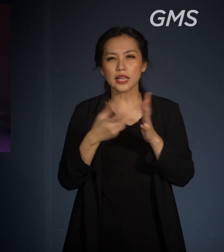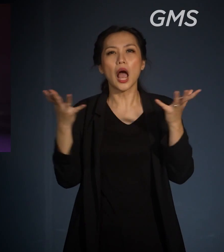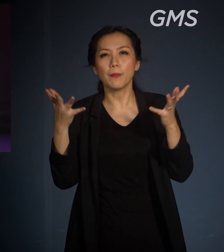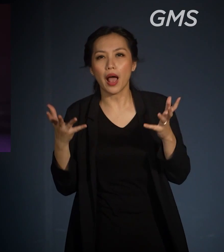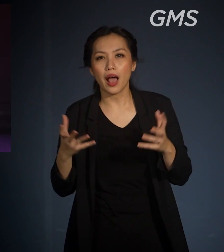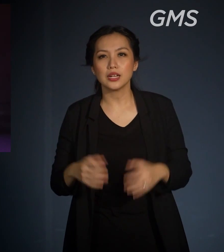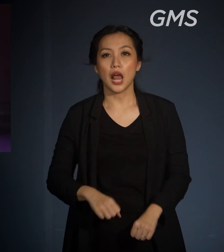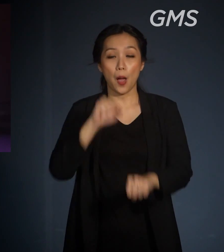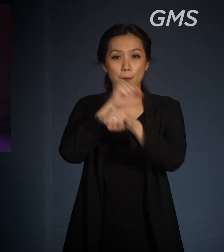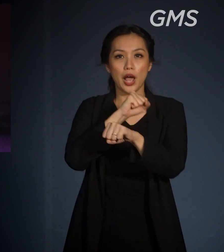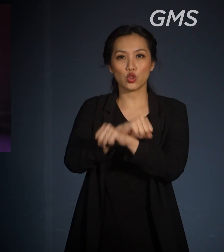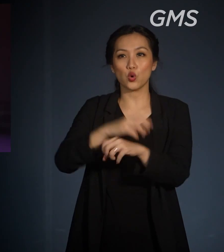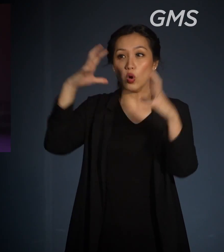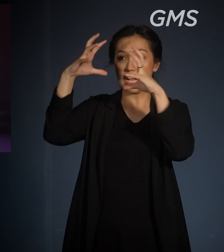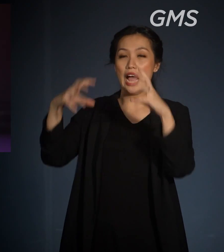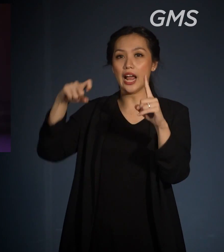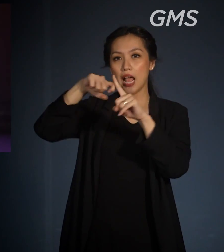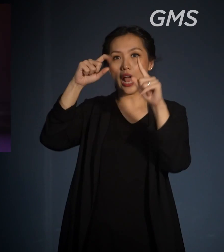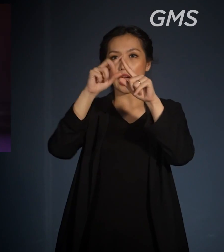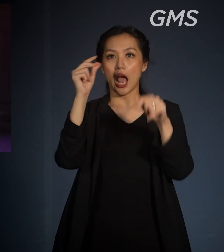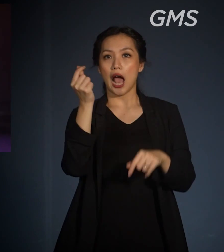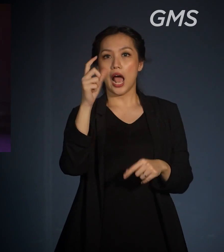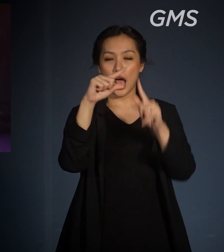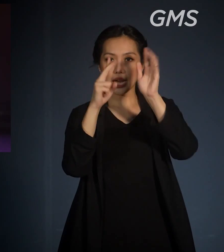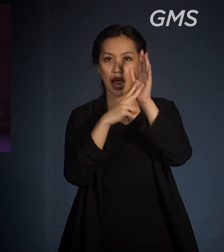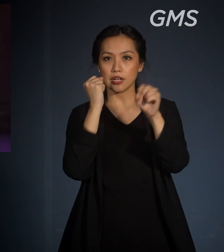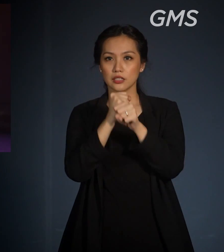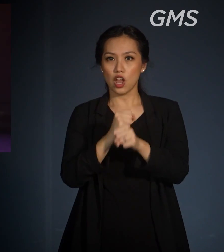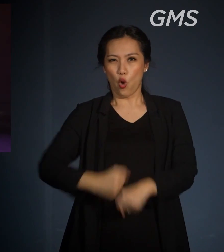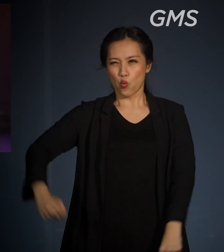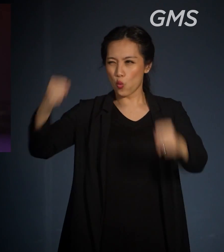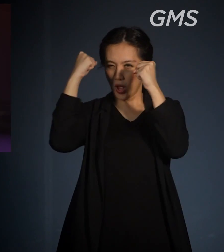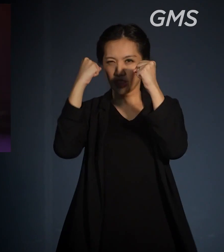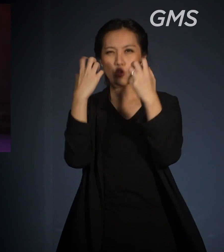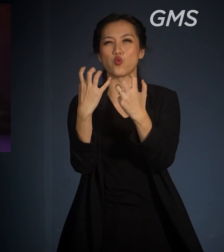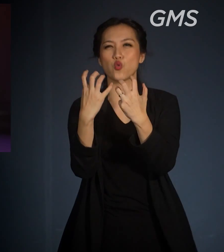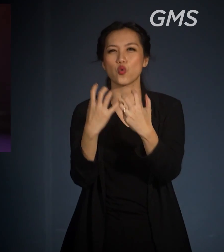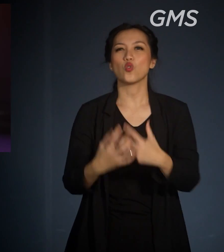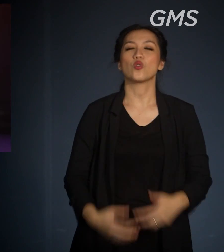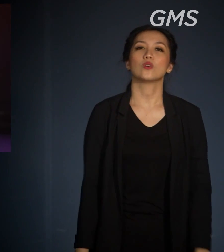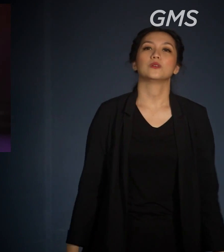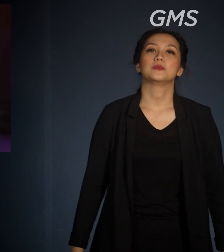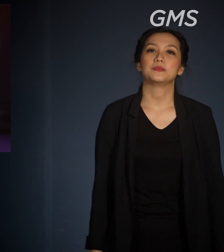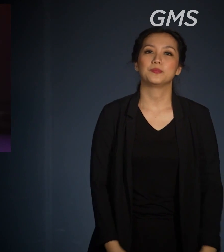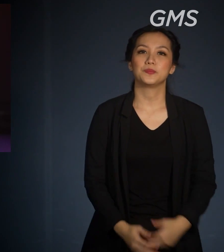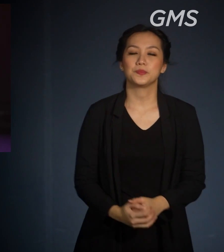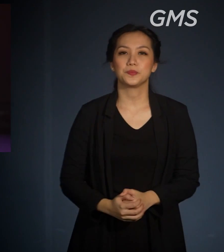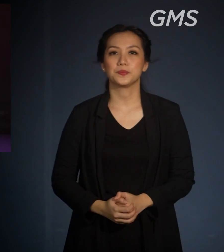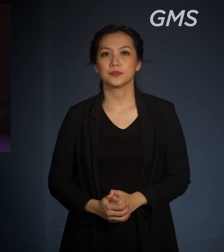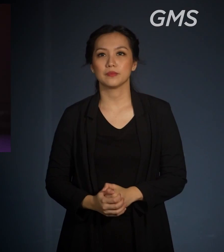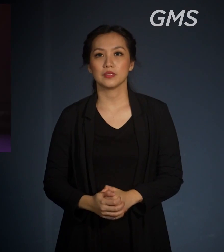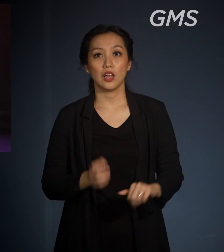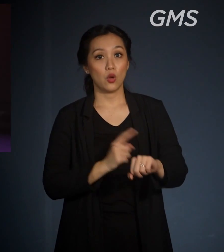Dan apa yang terjadi? Yesus itu cuma melihat, Yesus itu begini, ketika dia berjumpa